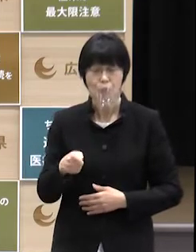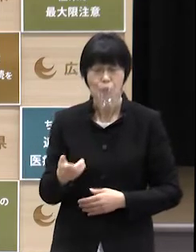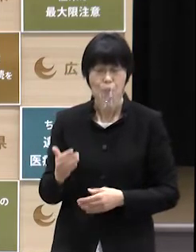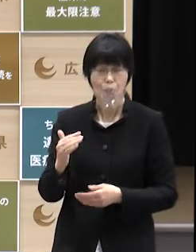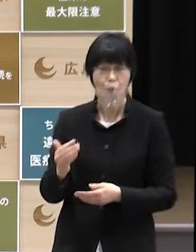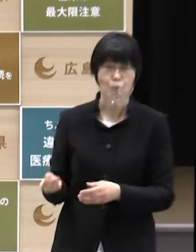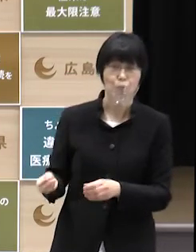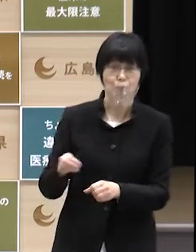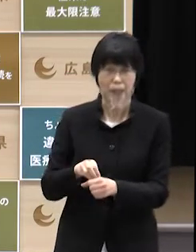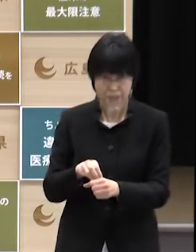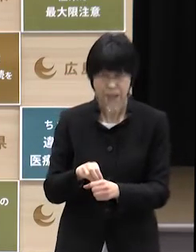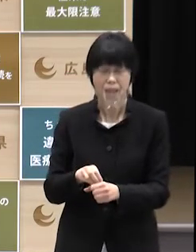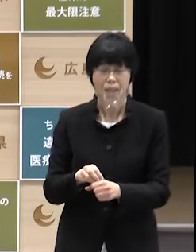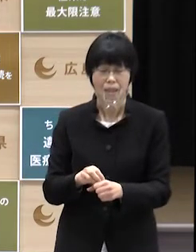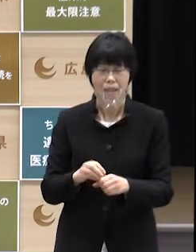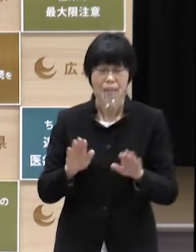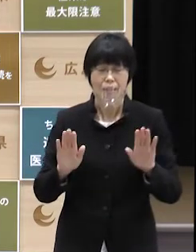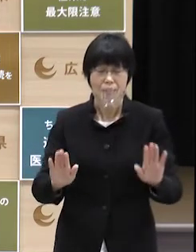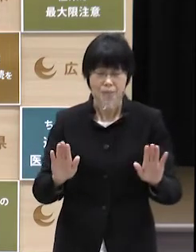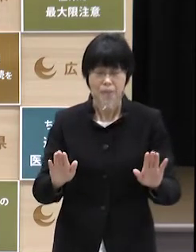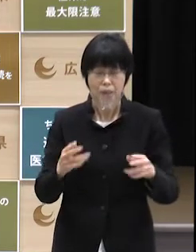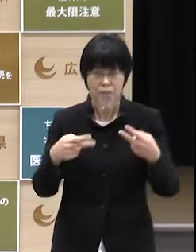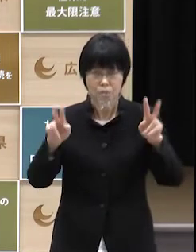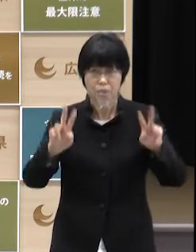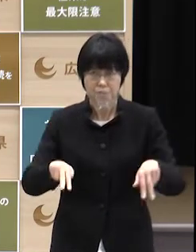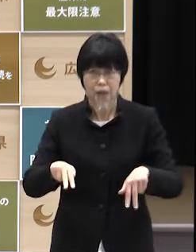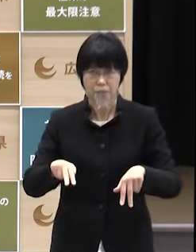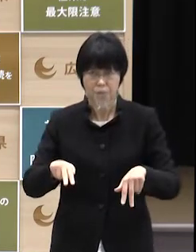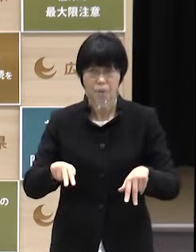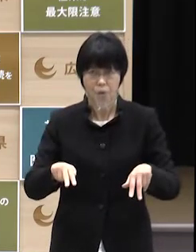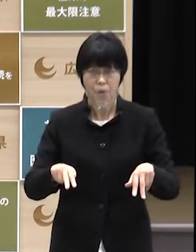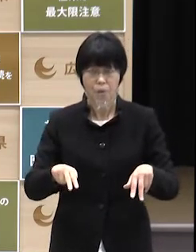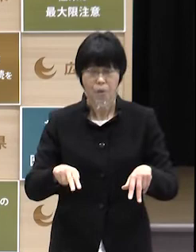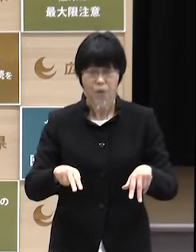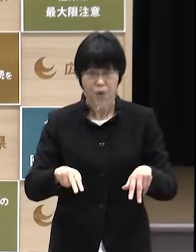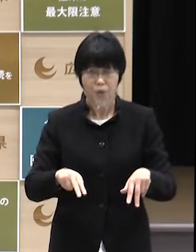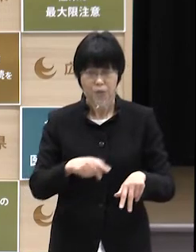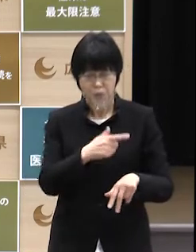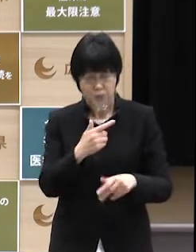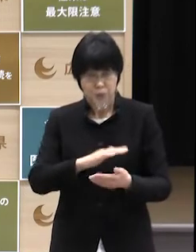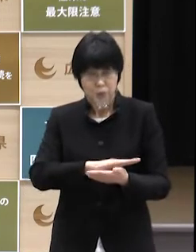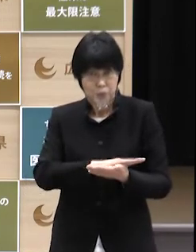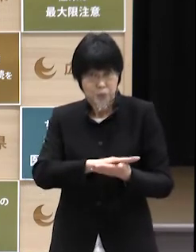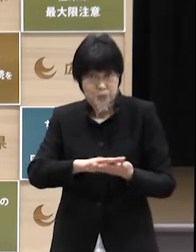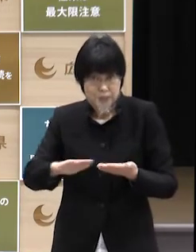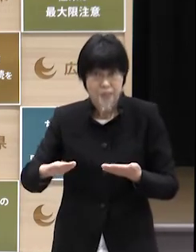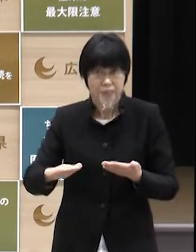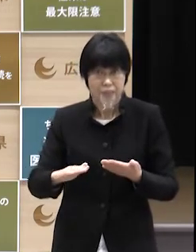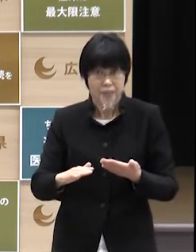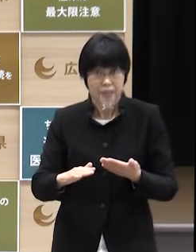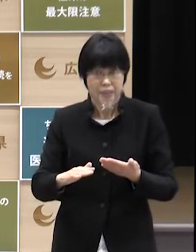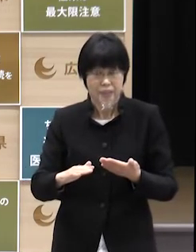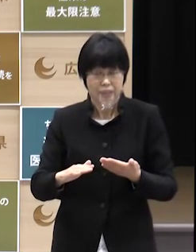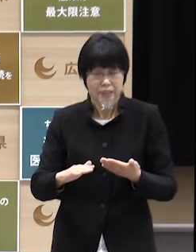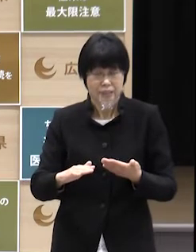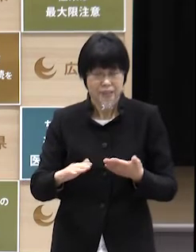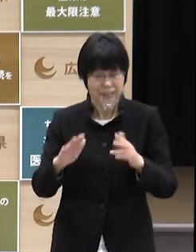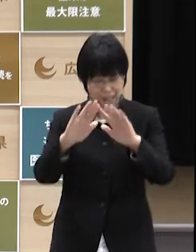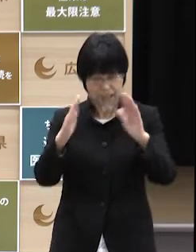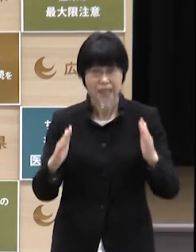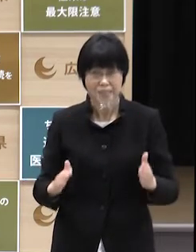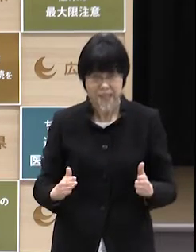て、今般広島の非常に美しい側面が美しい形